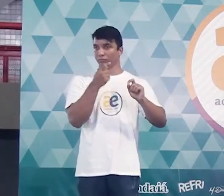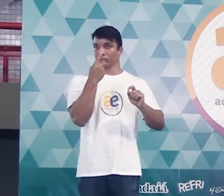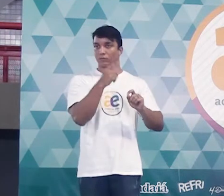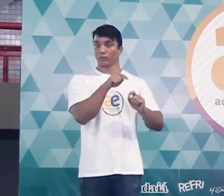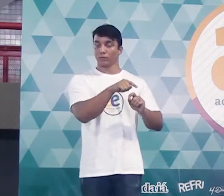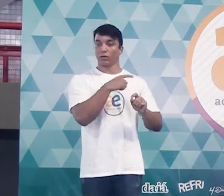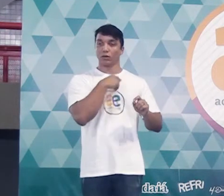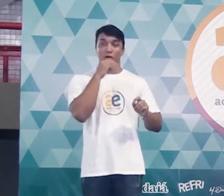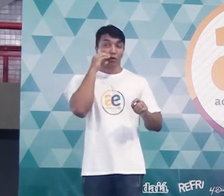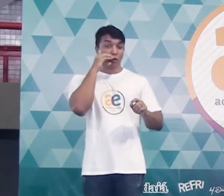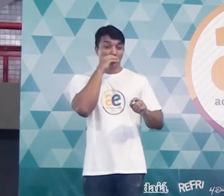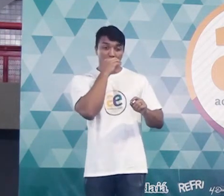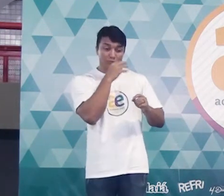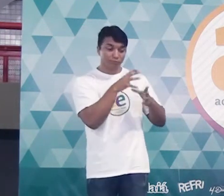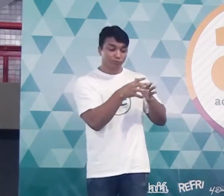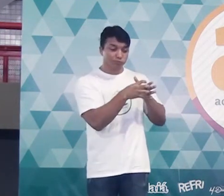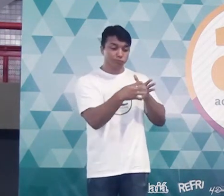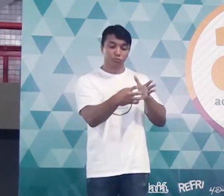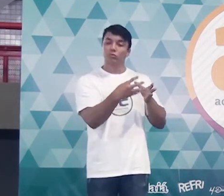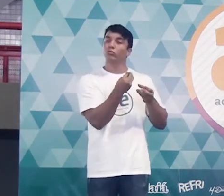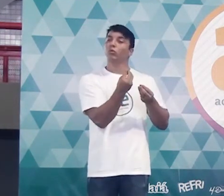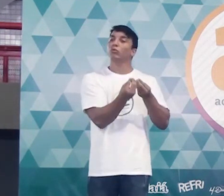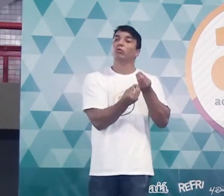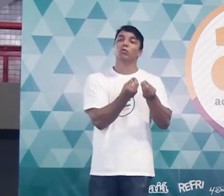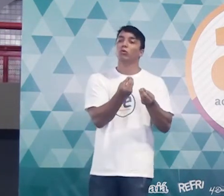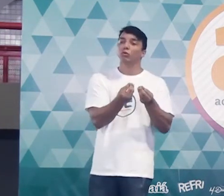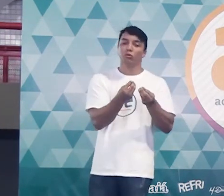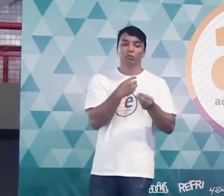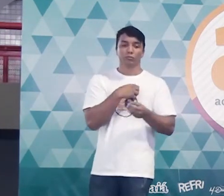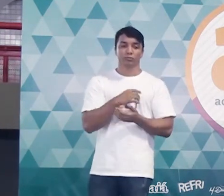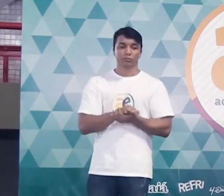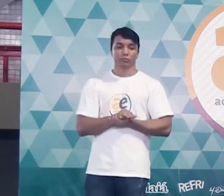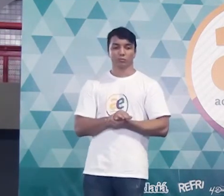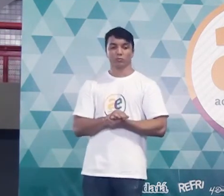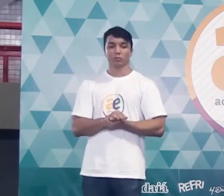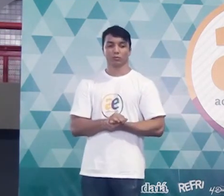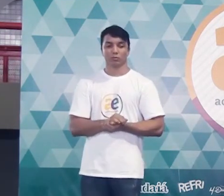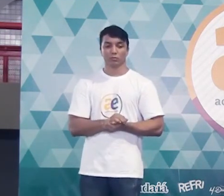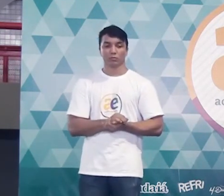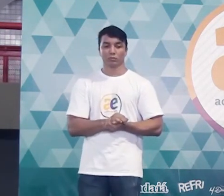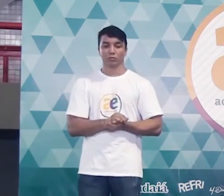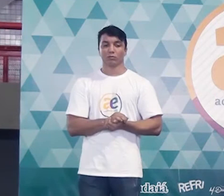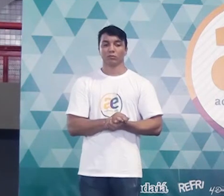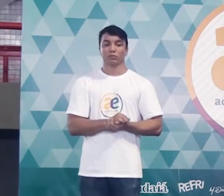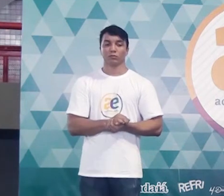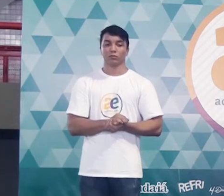O calor, ele é transmitido de que forma? Passar aqui por causa do tempo.